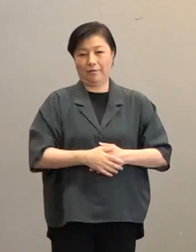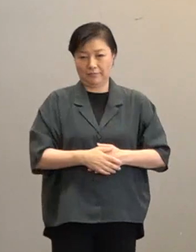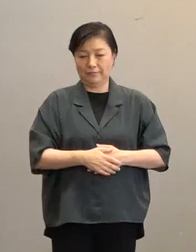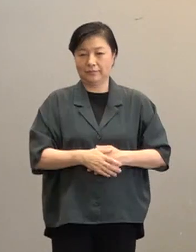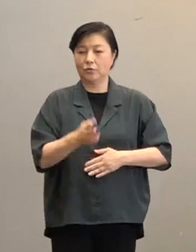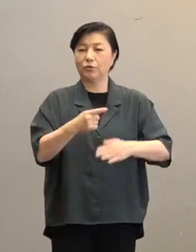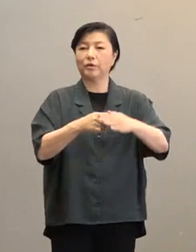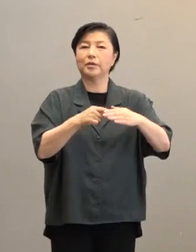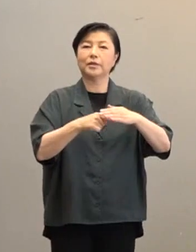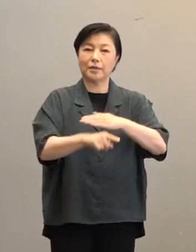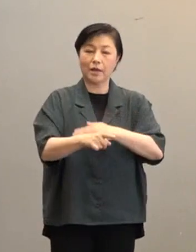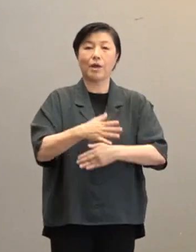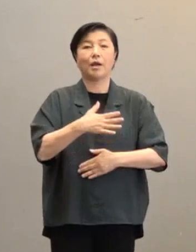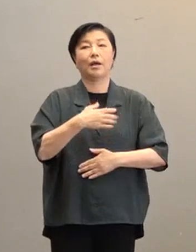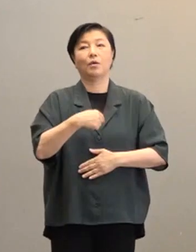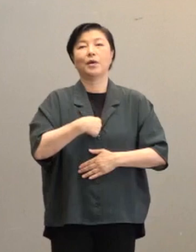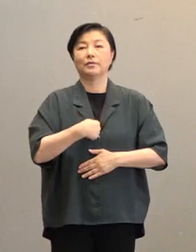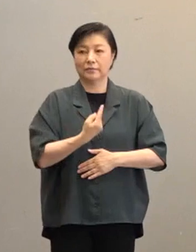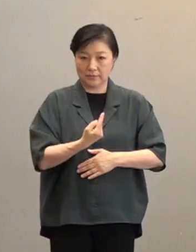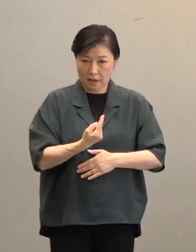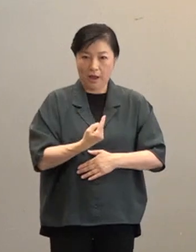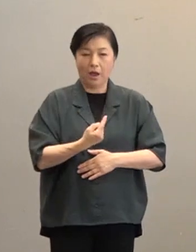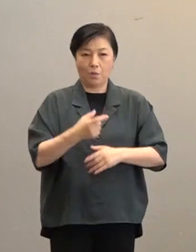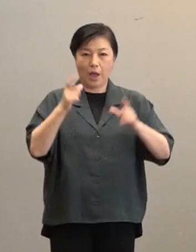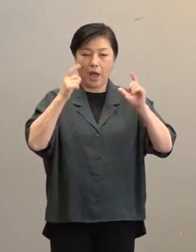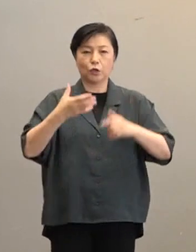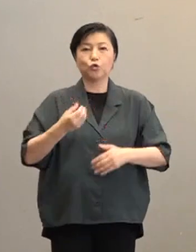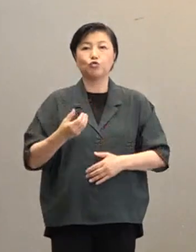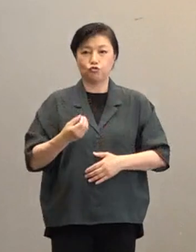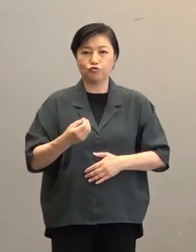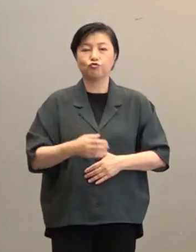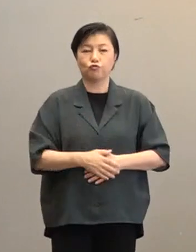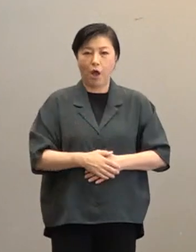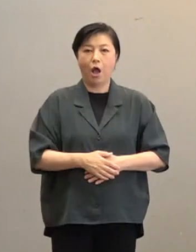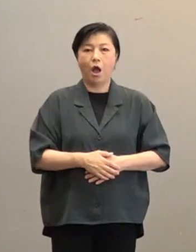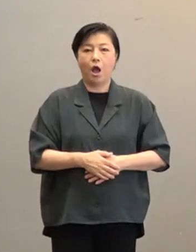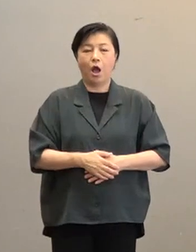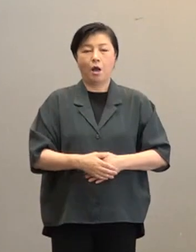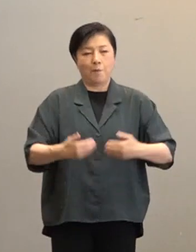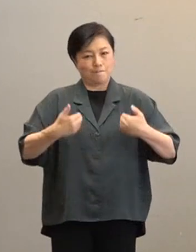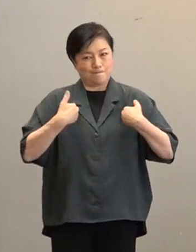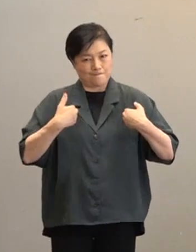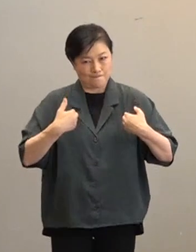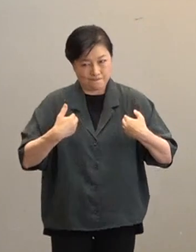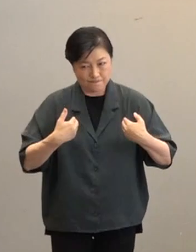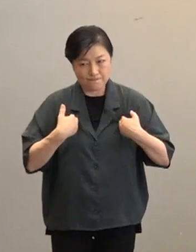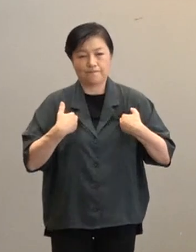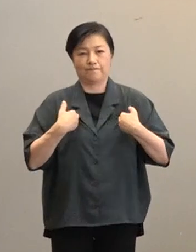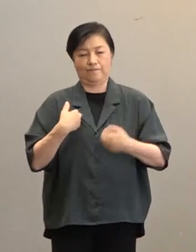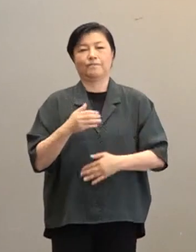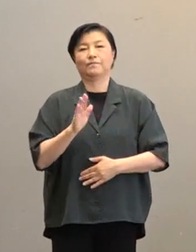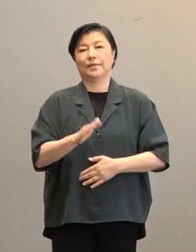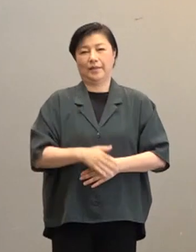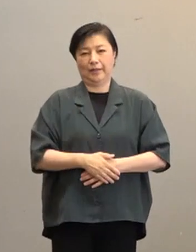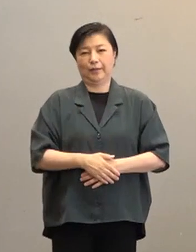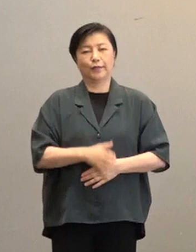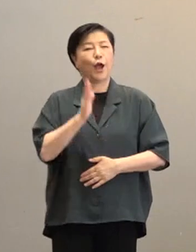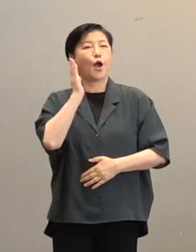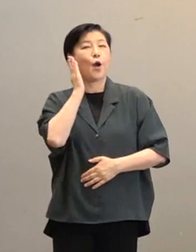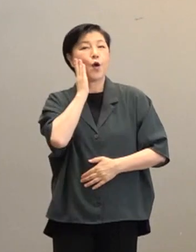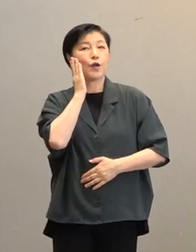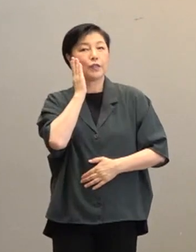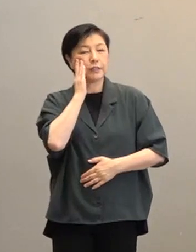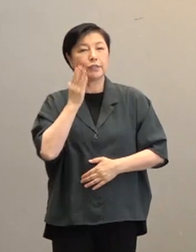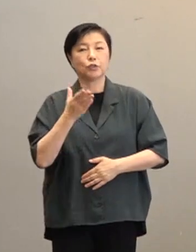そういう意味では私自身は牛乳というのは切っても切れない、存在でありますし、美味しい牛乳を生